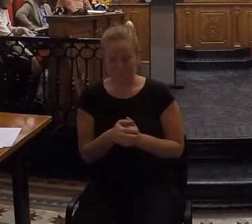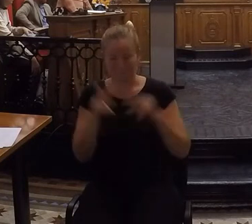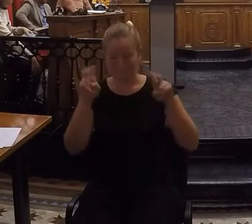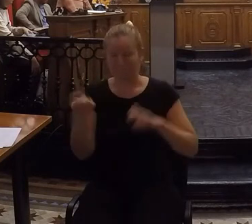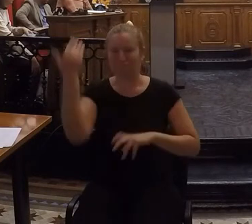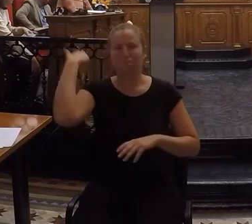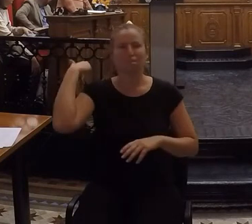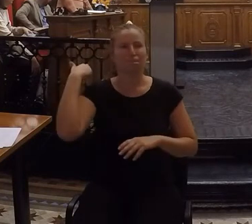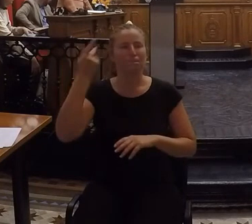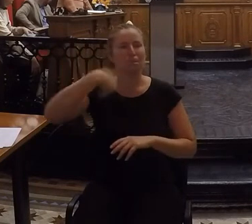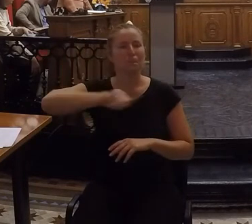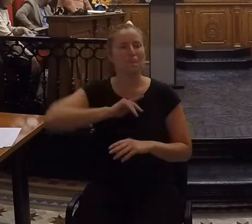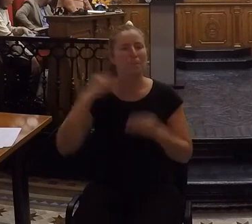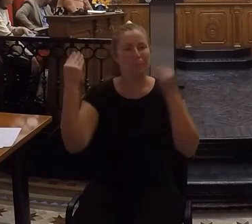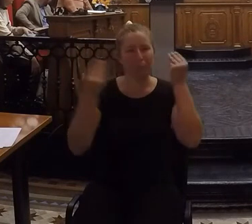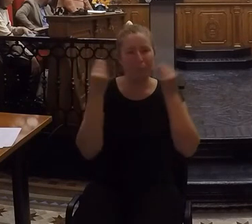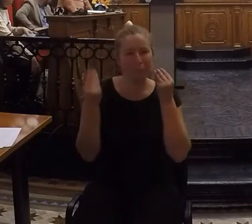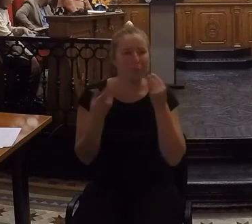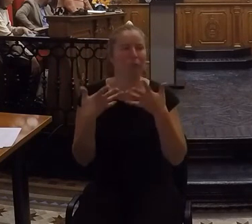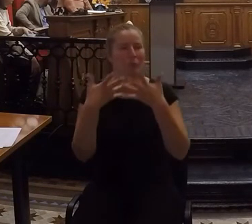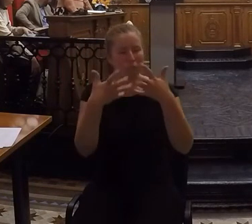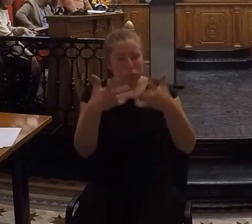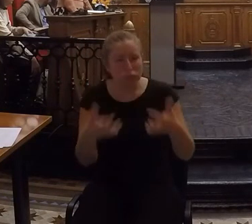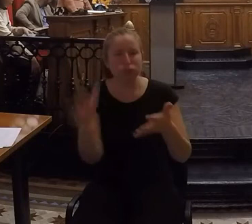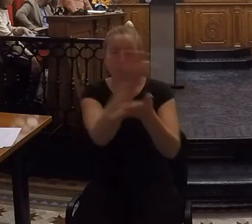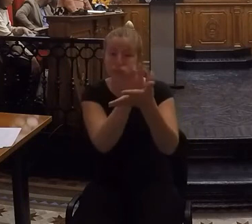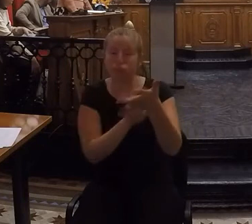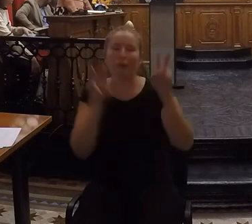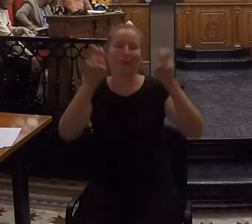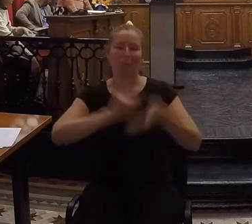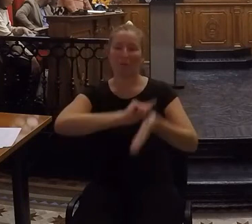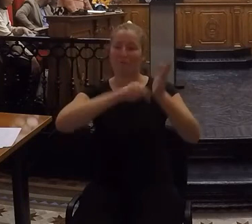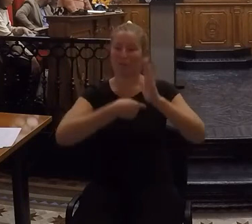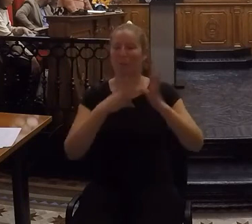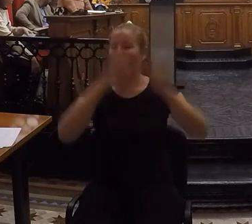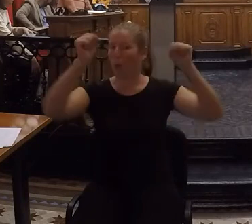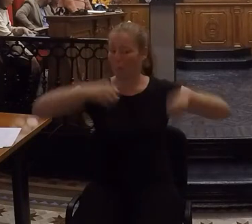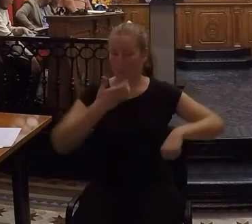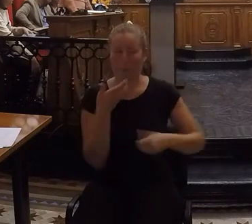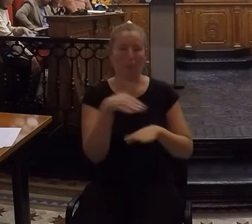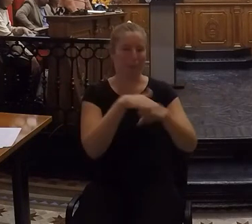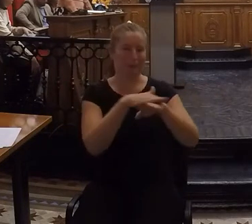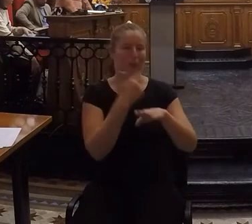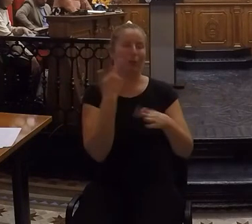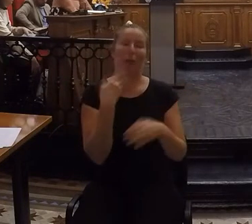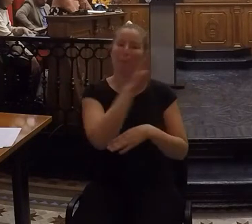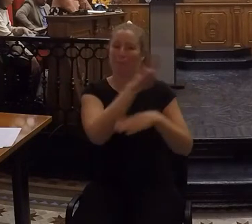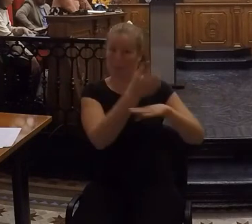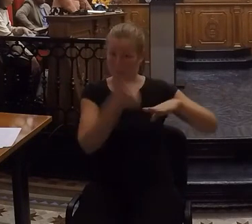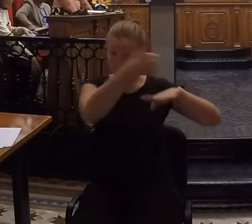desarrollando esta firma del convenio, cambió el criterio. El Ministerio, gobernado por el Partido Popular. Y